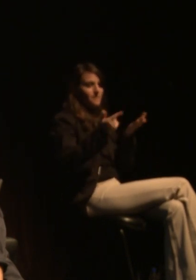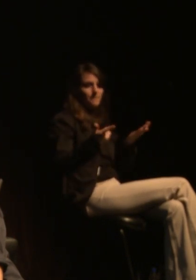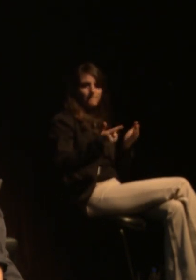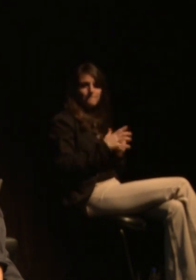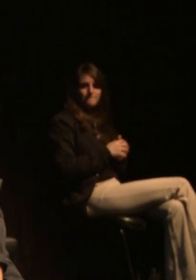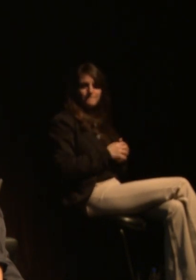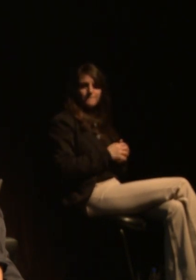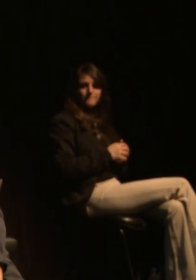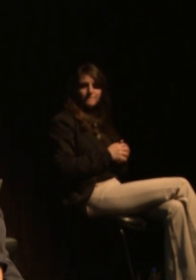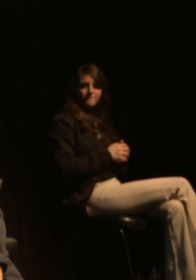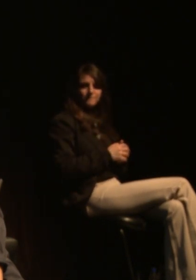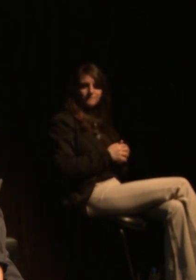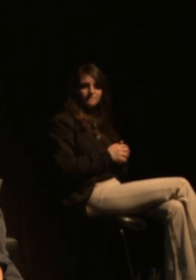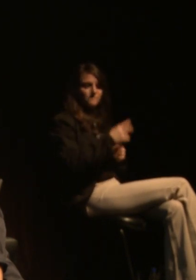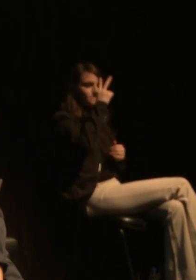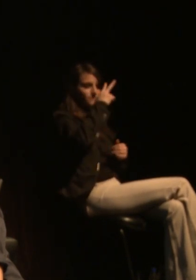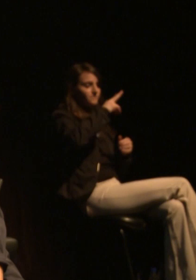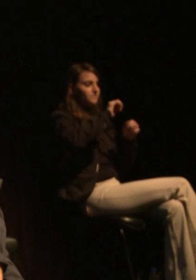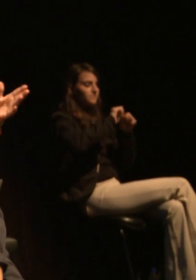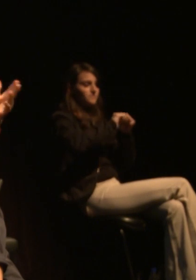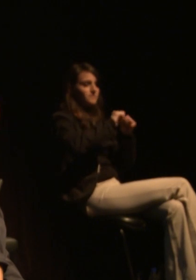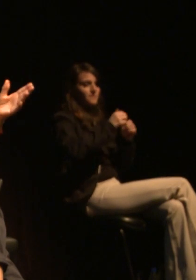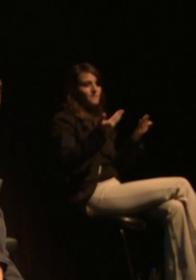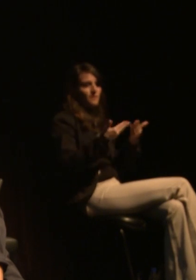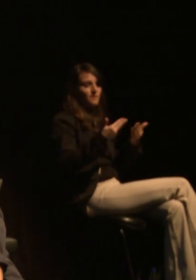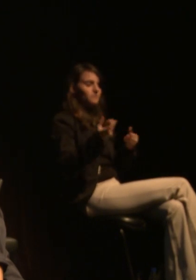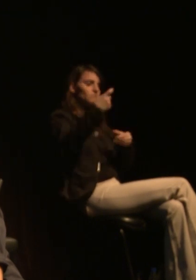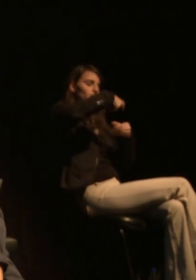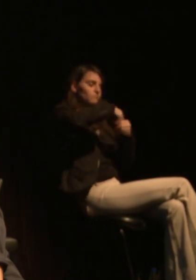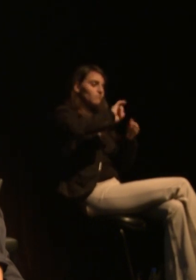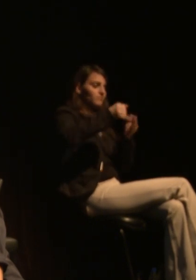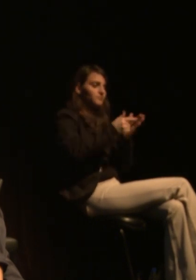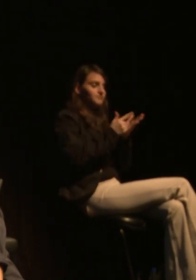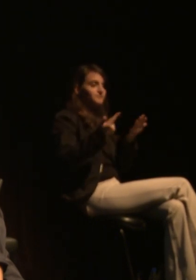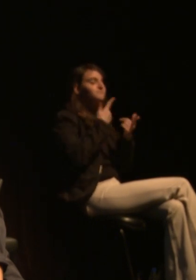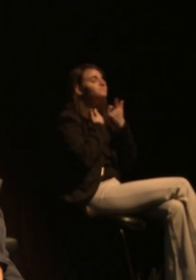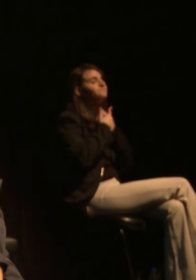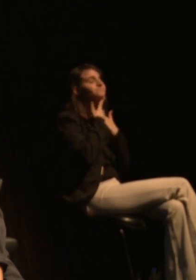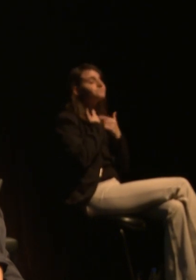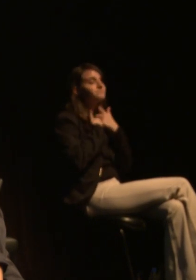Saiu do jornalismo. E fazer a crônica hoje é uma maneira de eu voltar ao jornalismo.